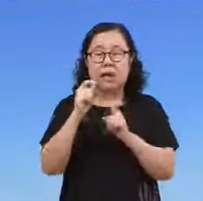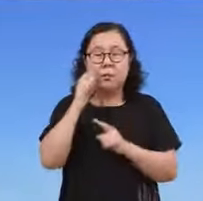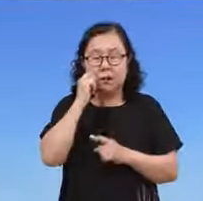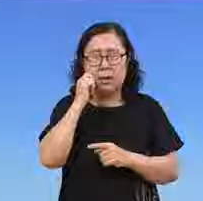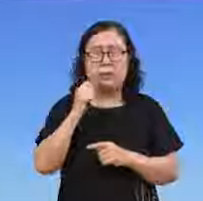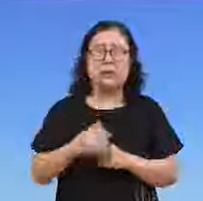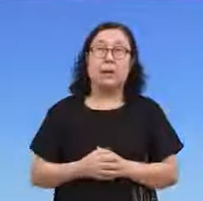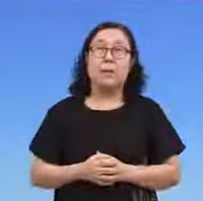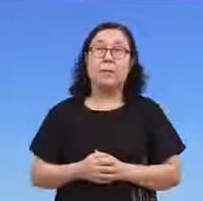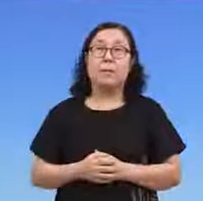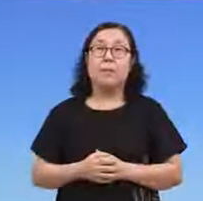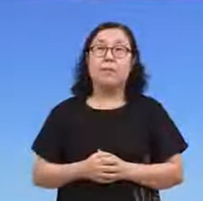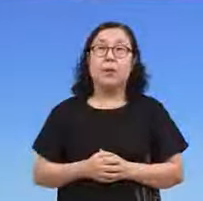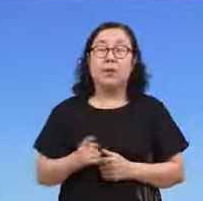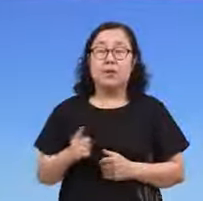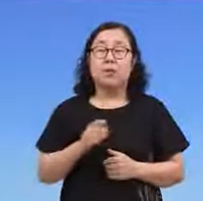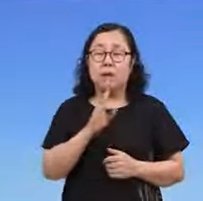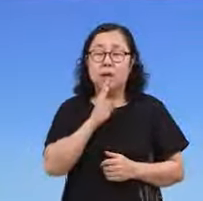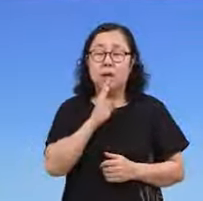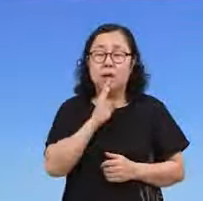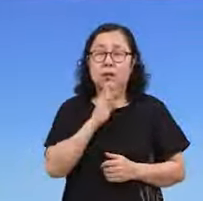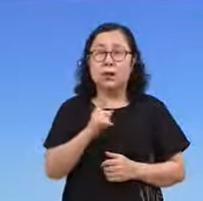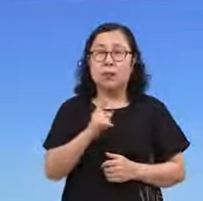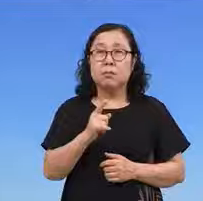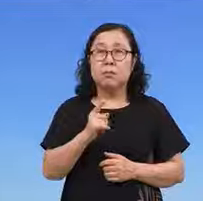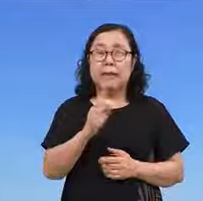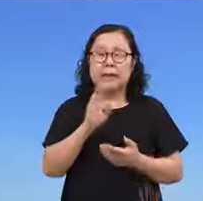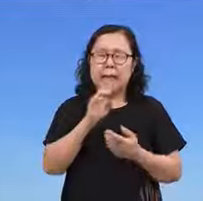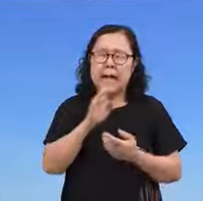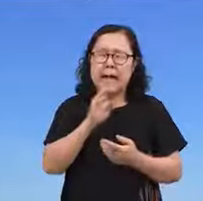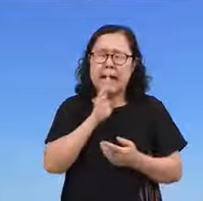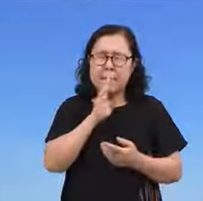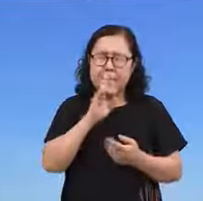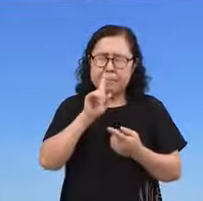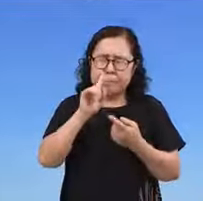이렇게 말할 사람은 아무도 없습니다. 이건 너무 타당한 두려움이에요.